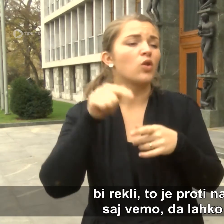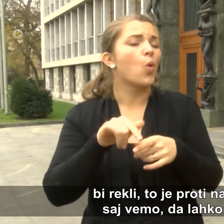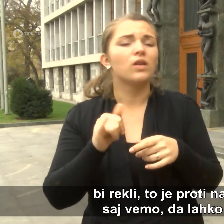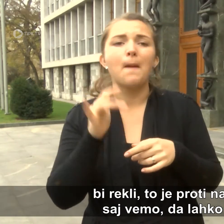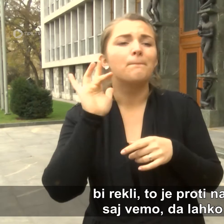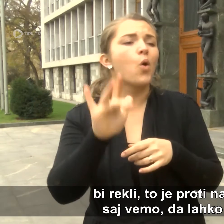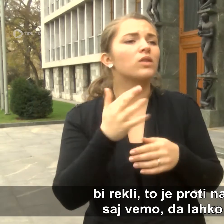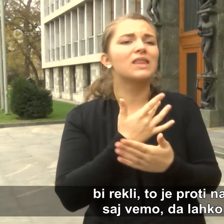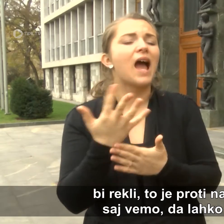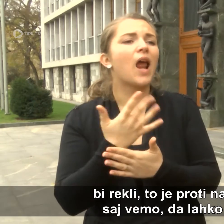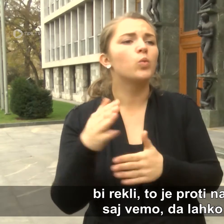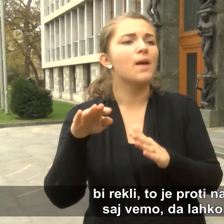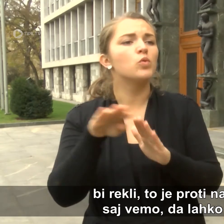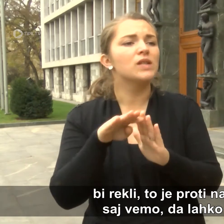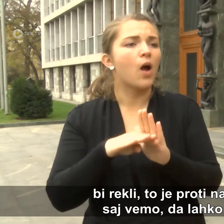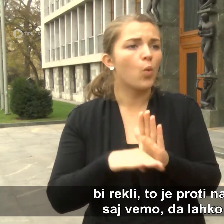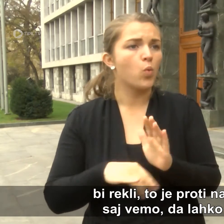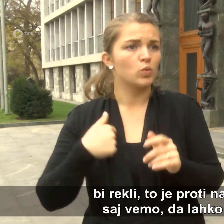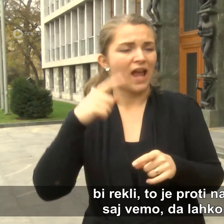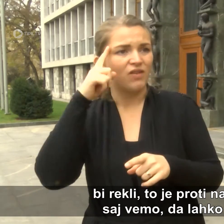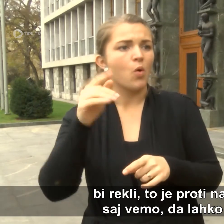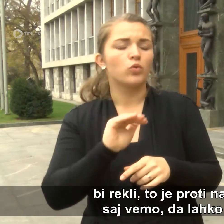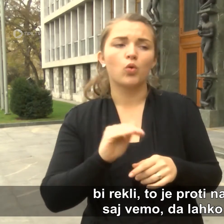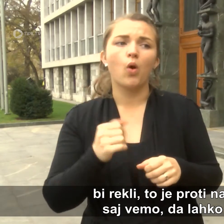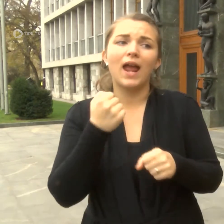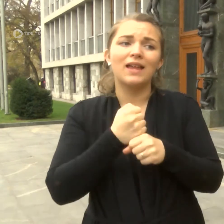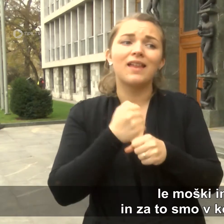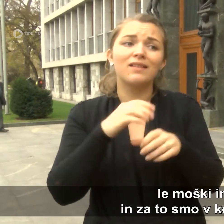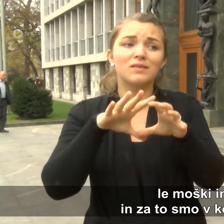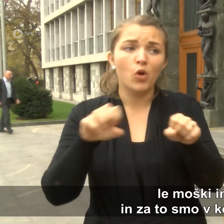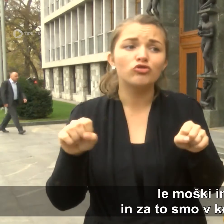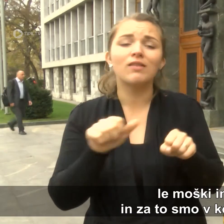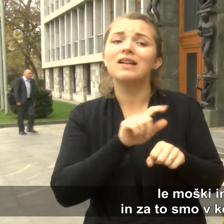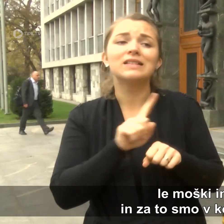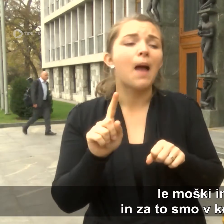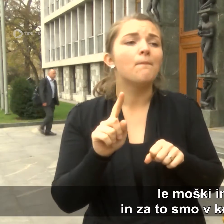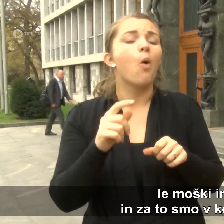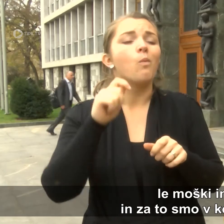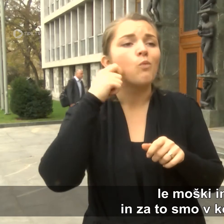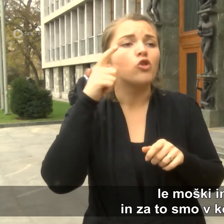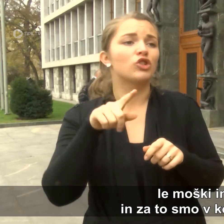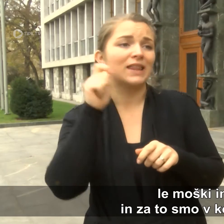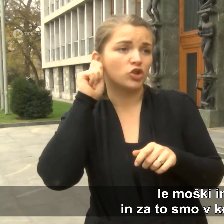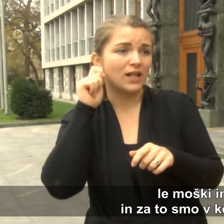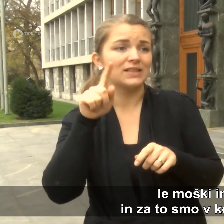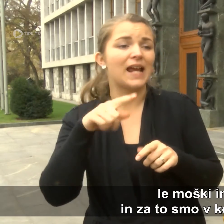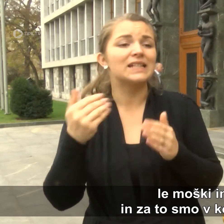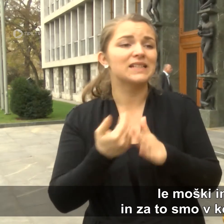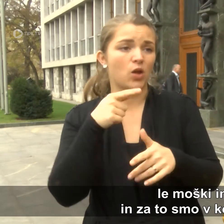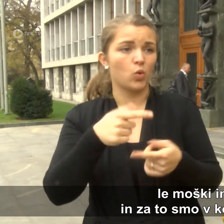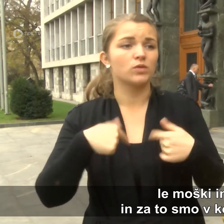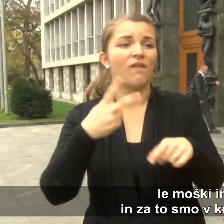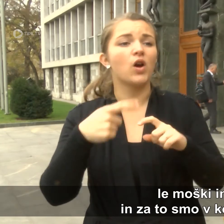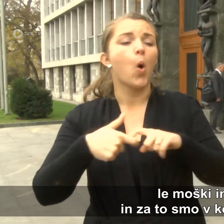proti naravnemu zakonu, saj vemo, da otroka lahko spočneta le moški in ženska in zato smo